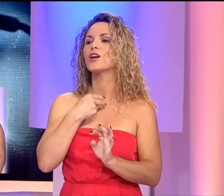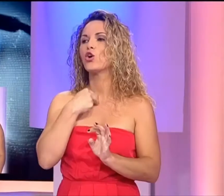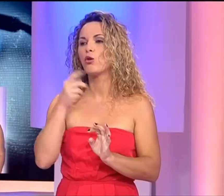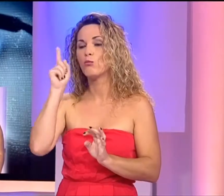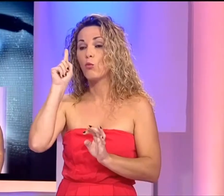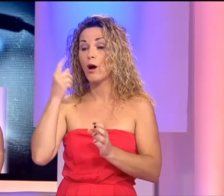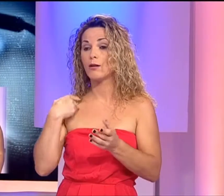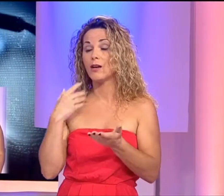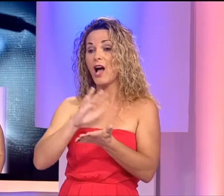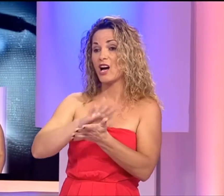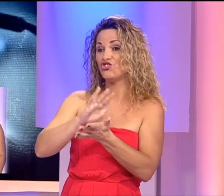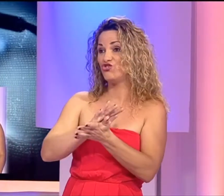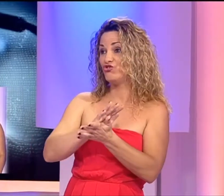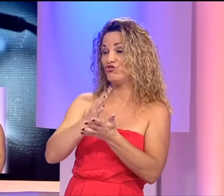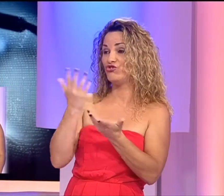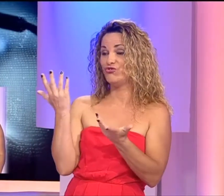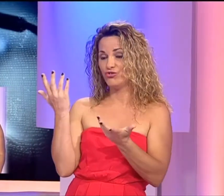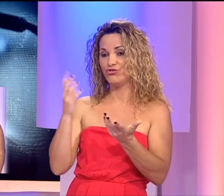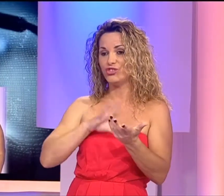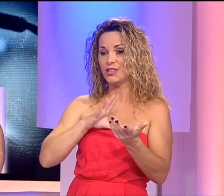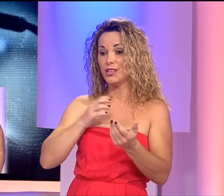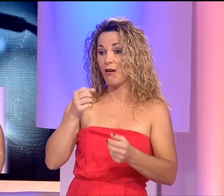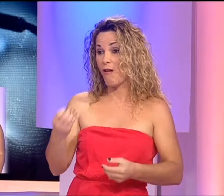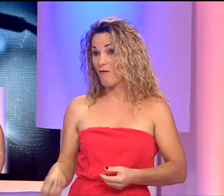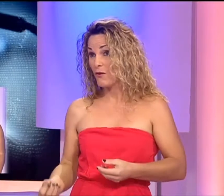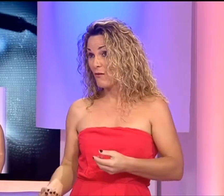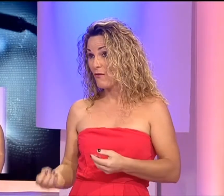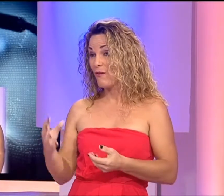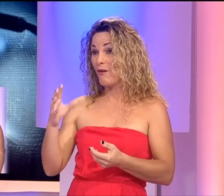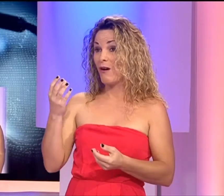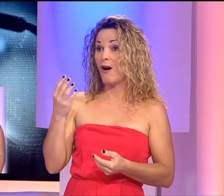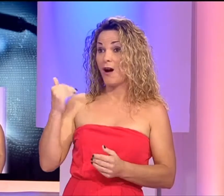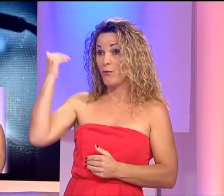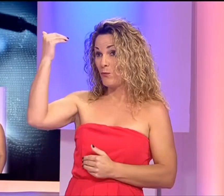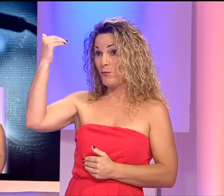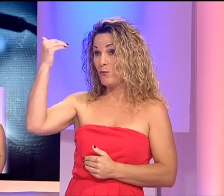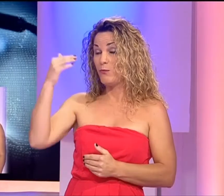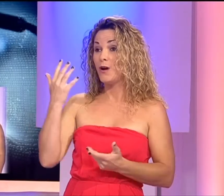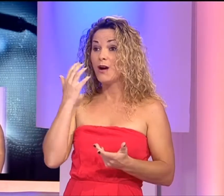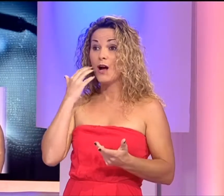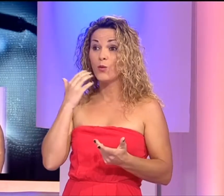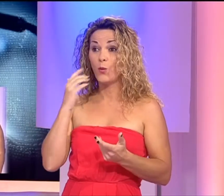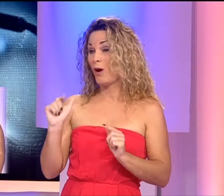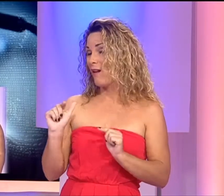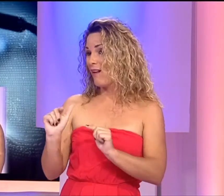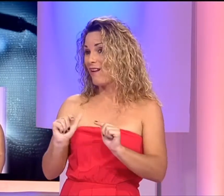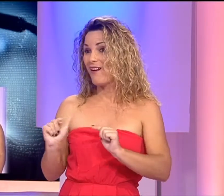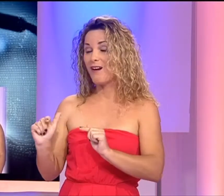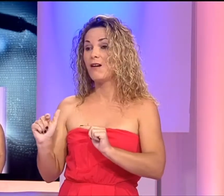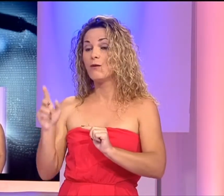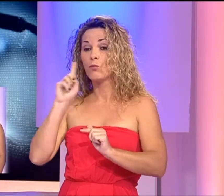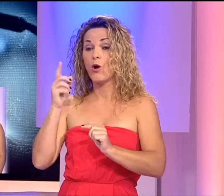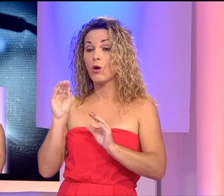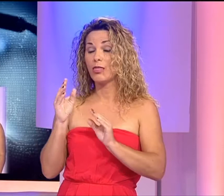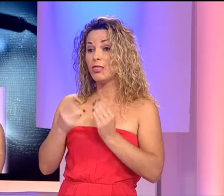Non, il n'y a pas d'alcool parce que il y a des enfants, des enfants en bas âge, des adultes, des ados